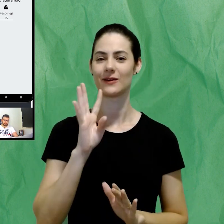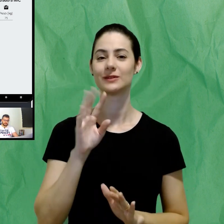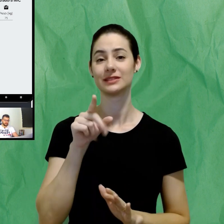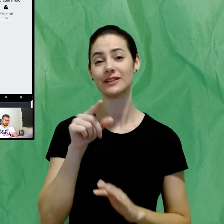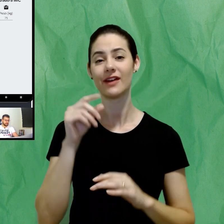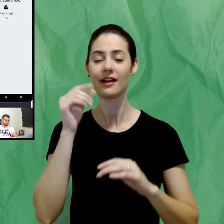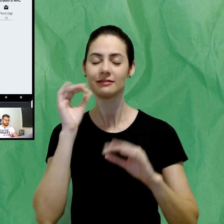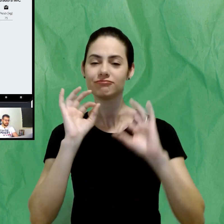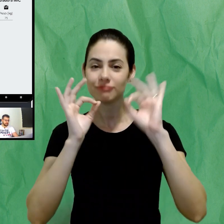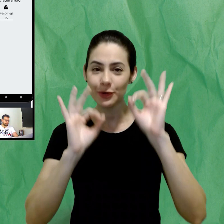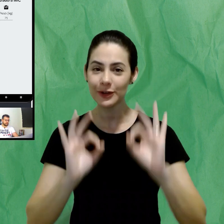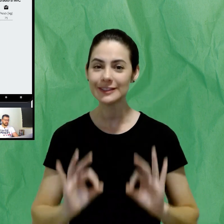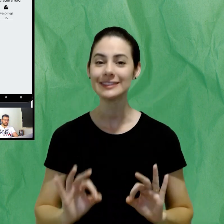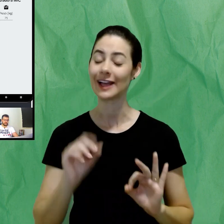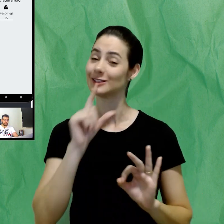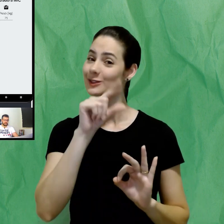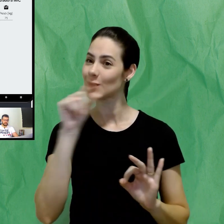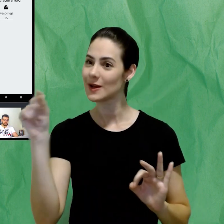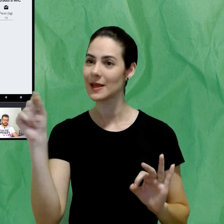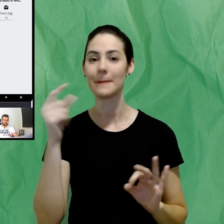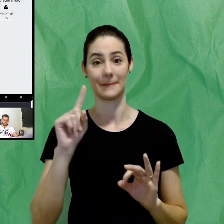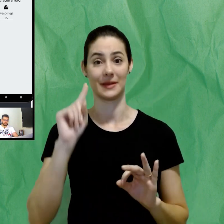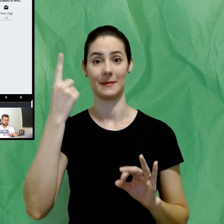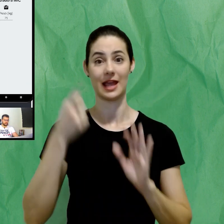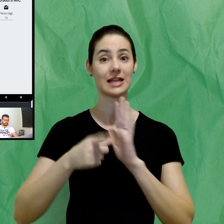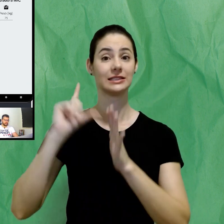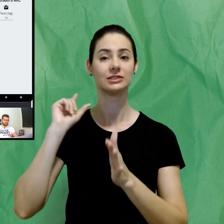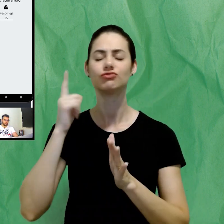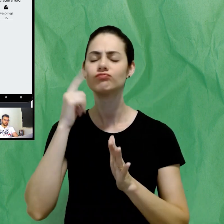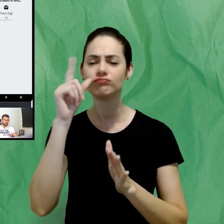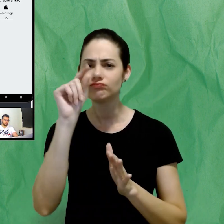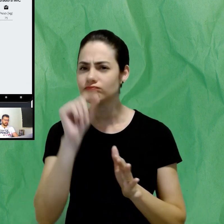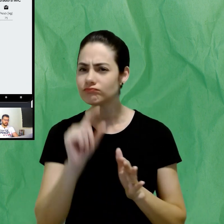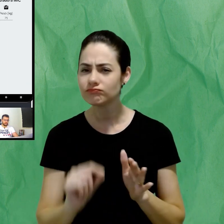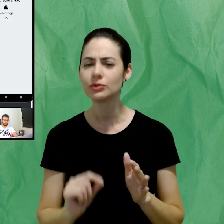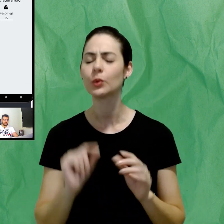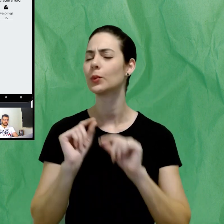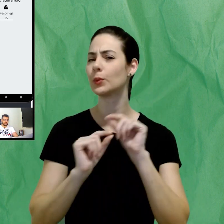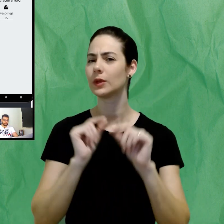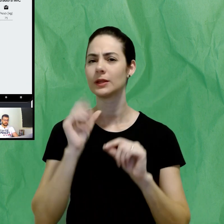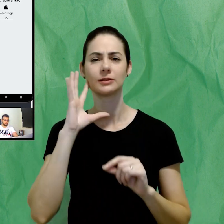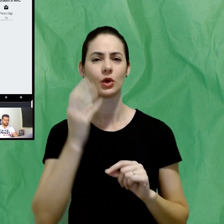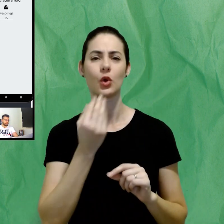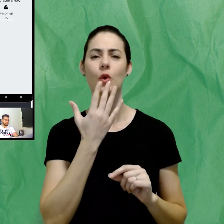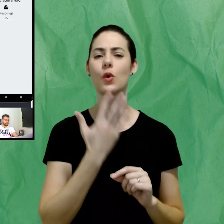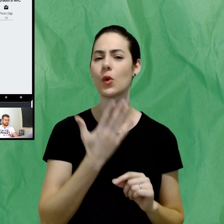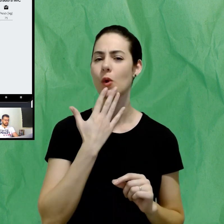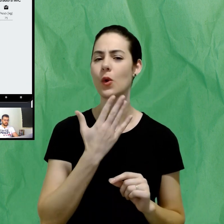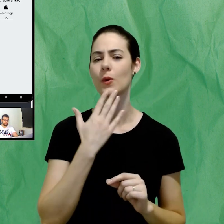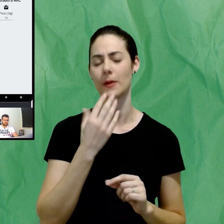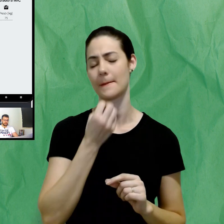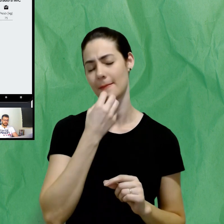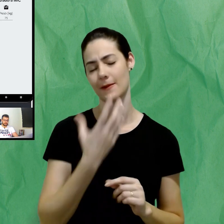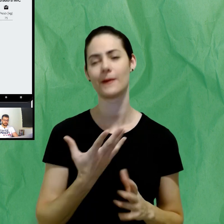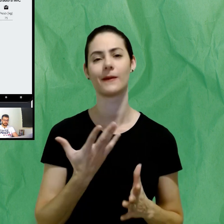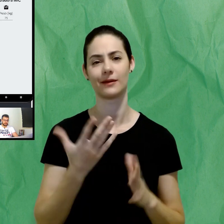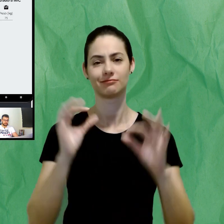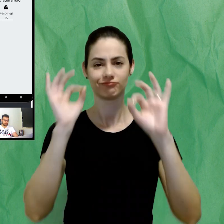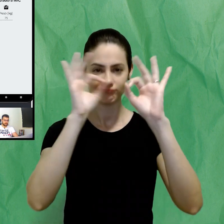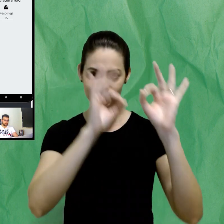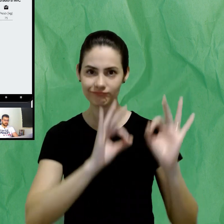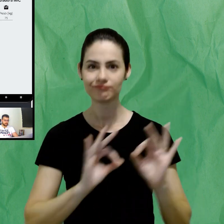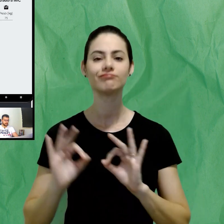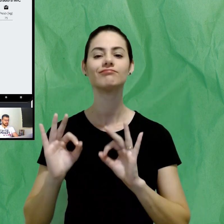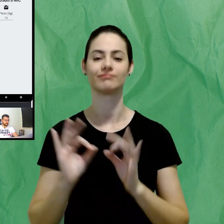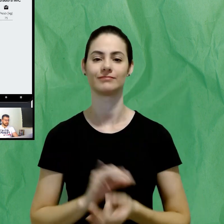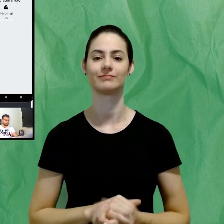está construindo, né? Escolher primeiro os ícones que a gente vai estar trabalhando, definir cores, tudo isso aí faz parte de uma boa